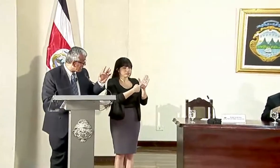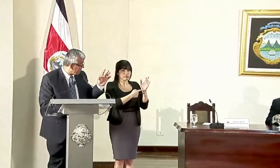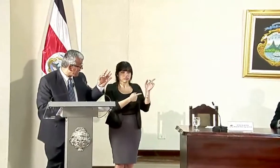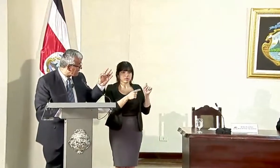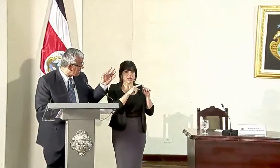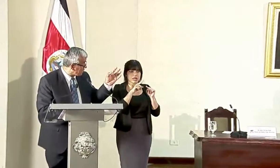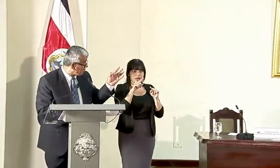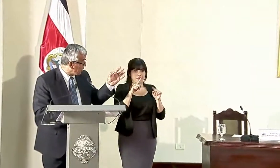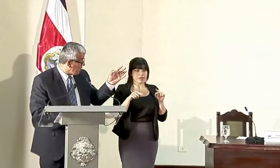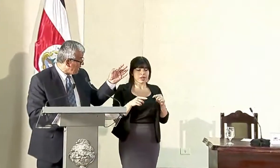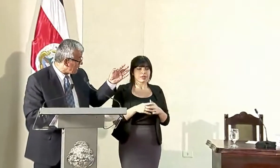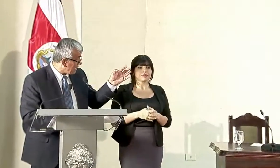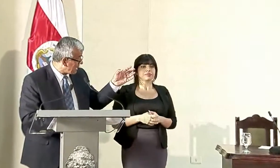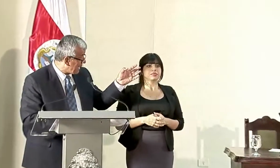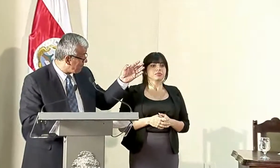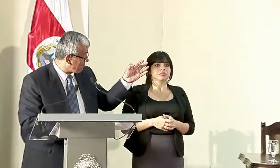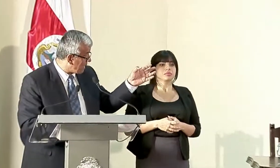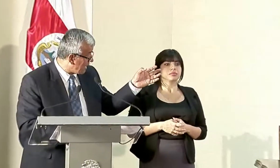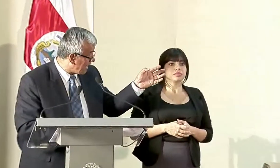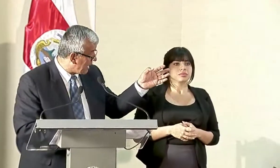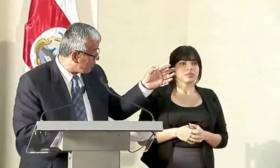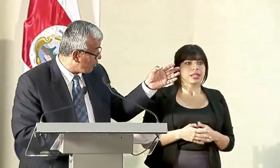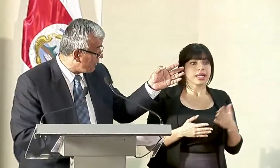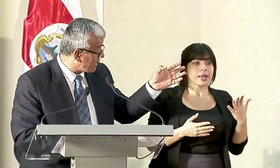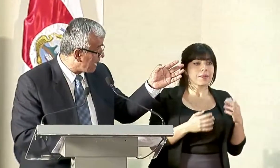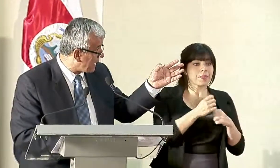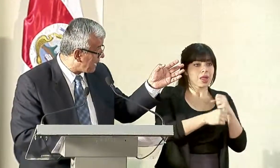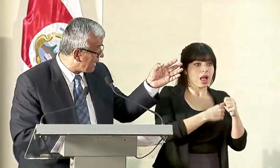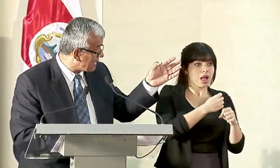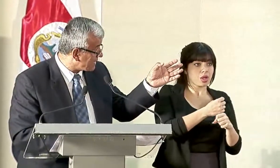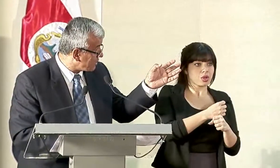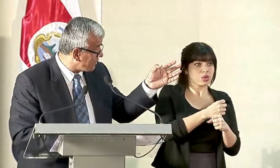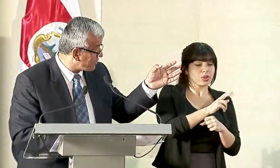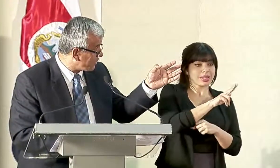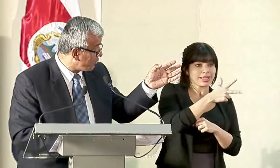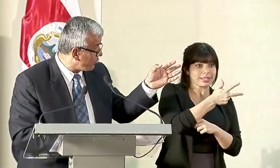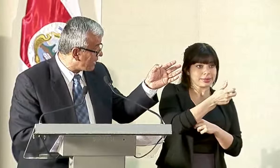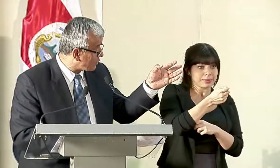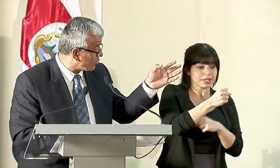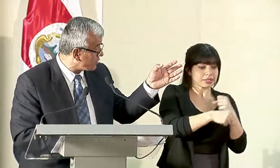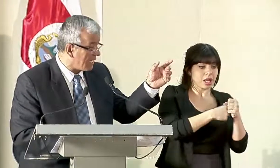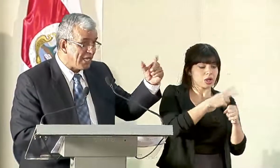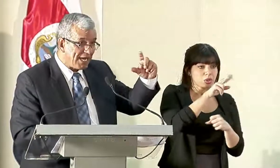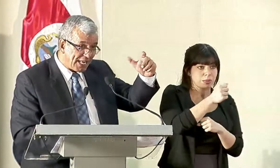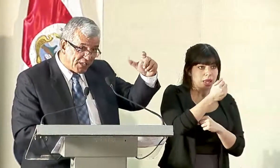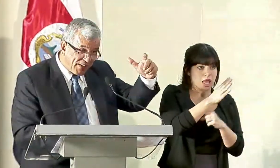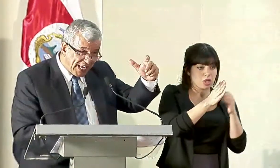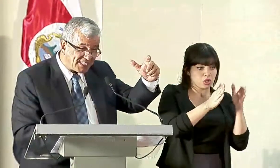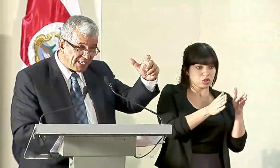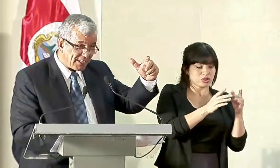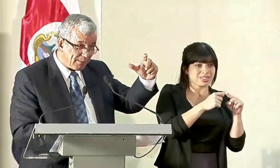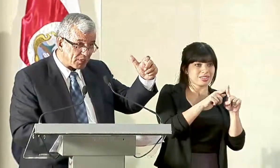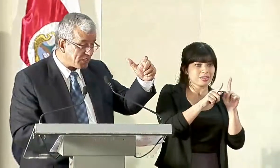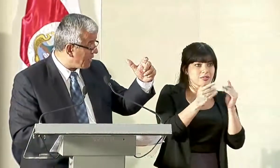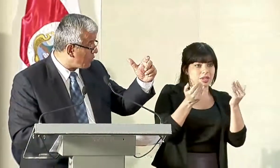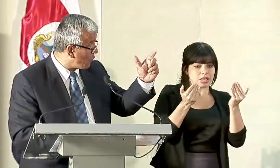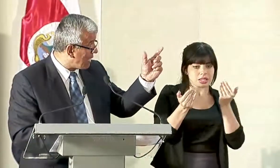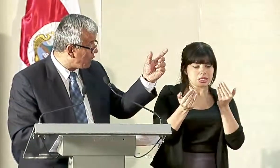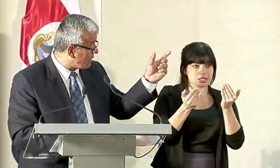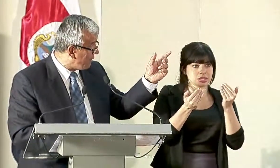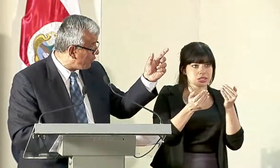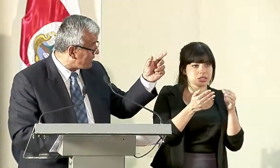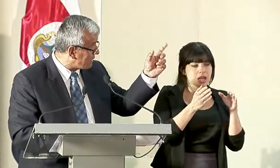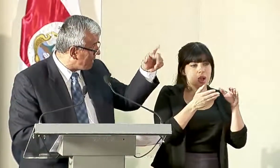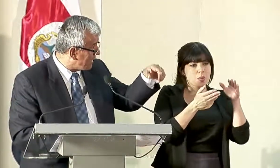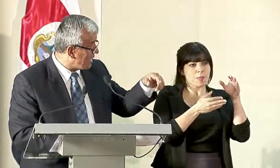en esta gráfica, en el sentido de que en el tercer trimestre del 2014, las diferencias, digamos, que se iban